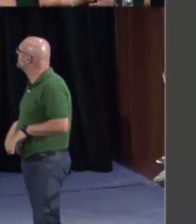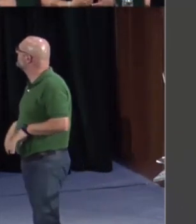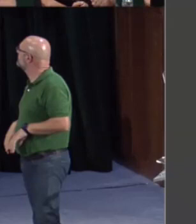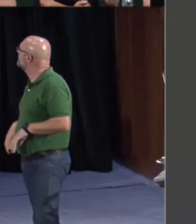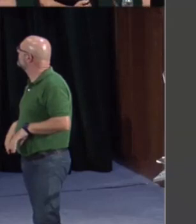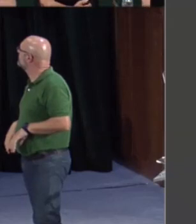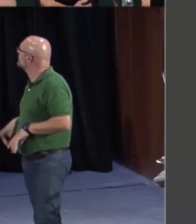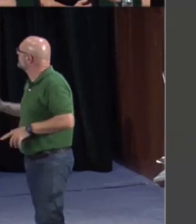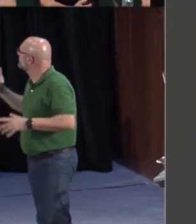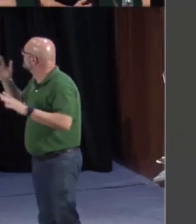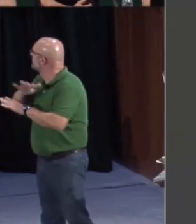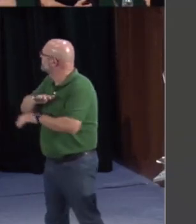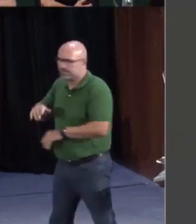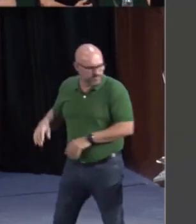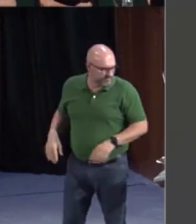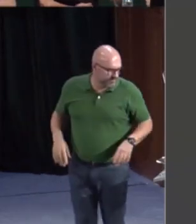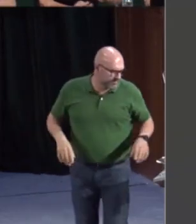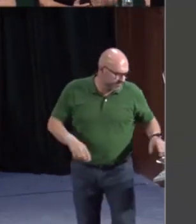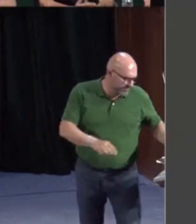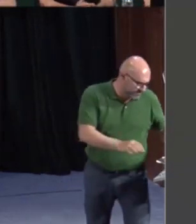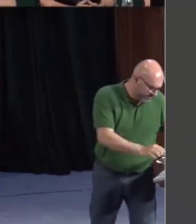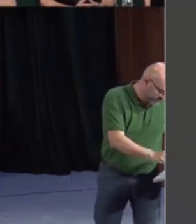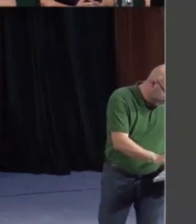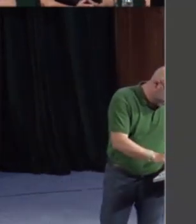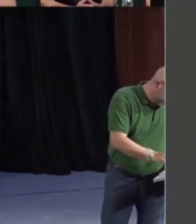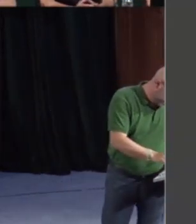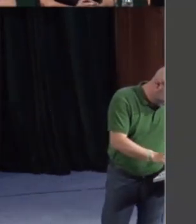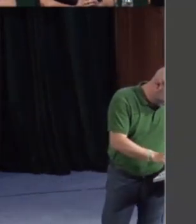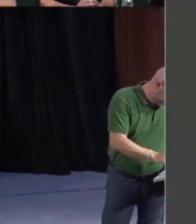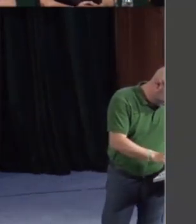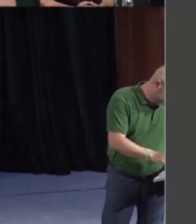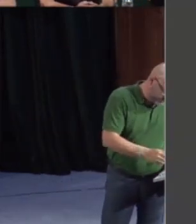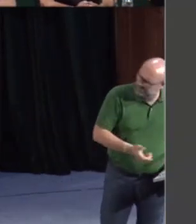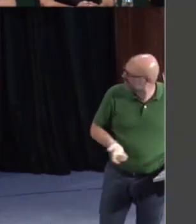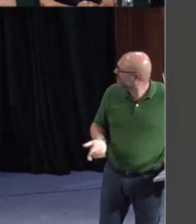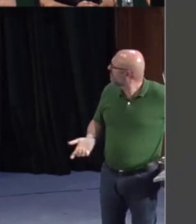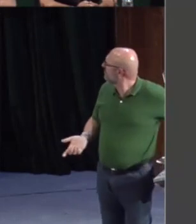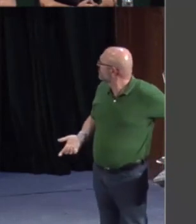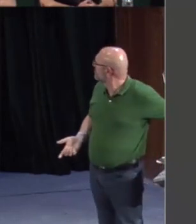La última parte corresponde a la conciencia comunicativa, que se trata de intentar que el alumno